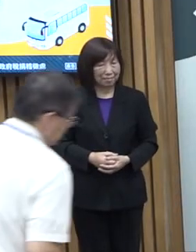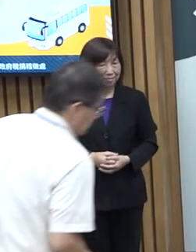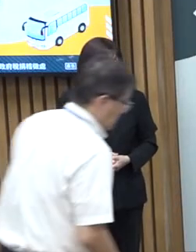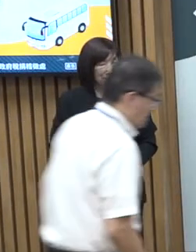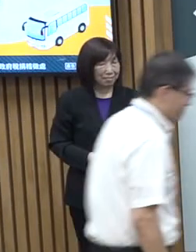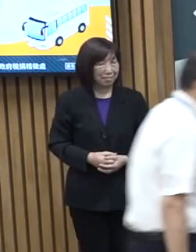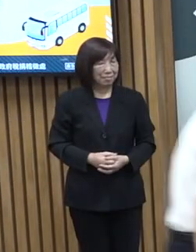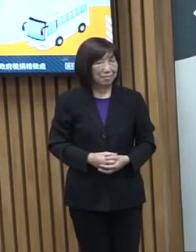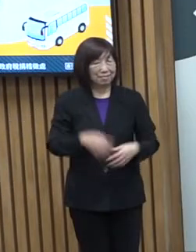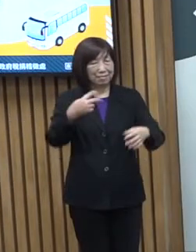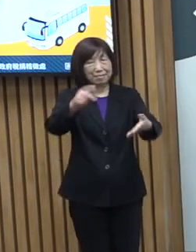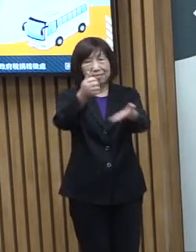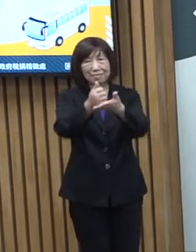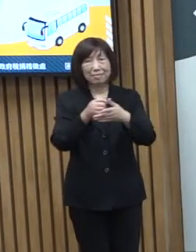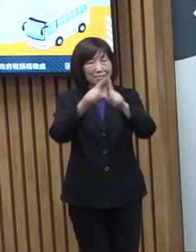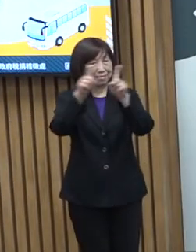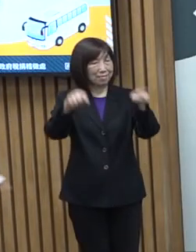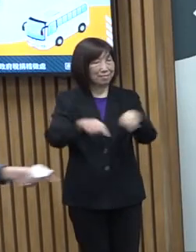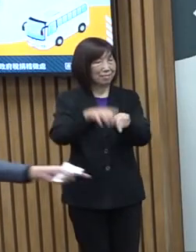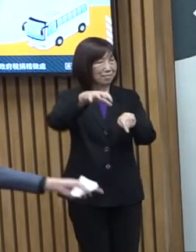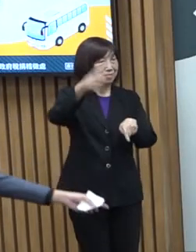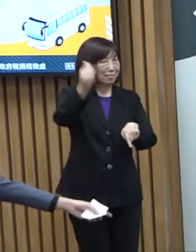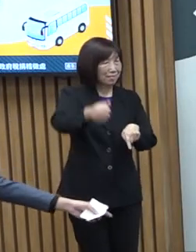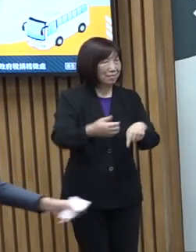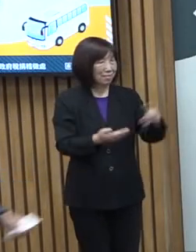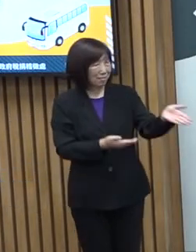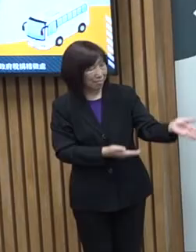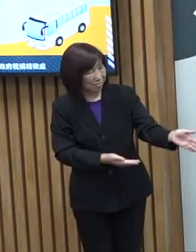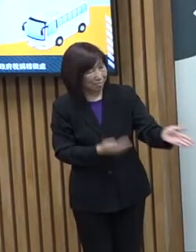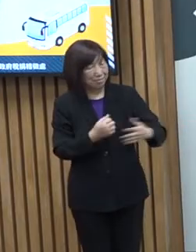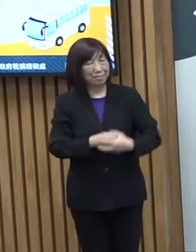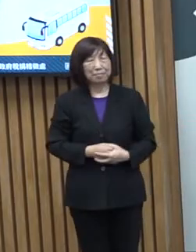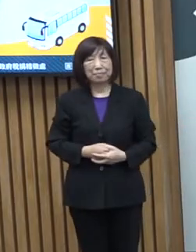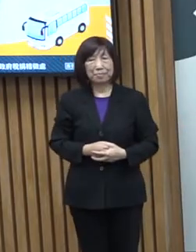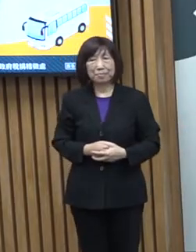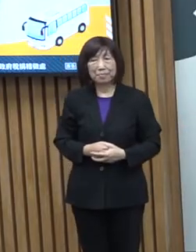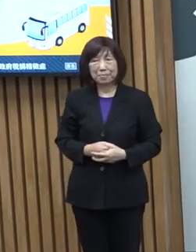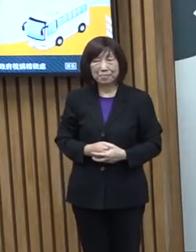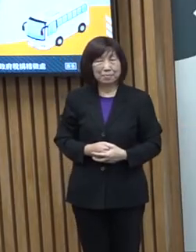继续呢，我要邀请到的是张处长，请处长就我们的启动仪式区。